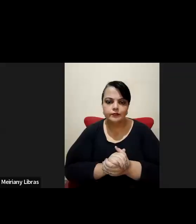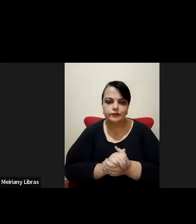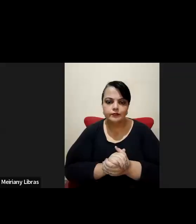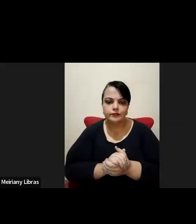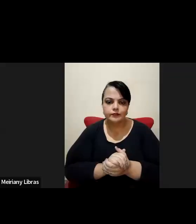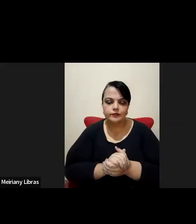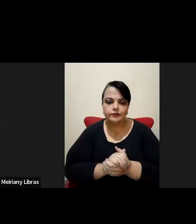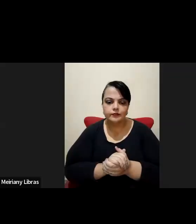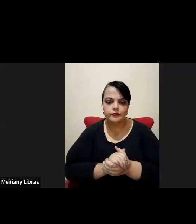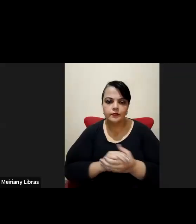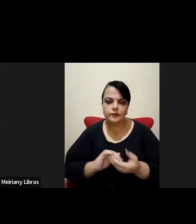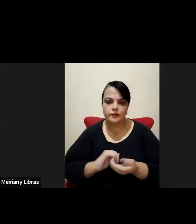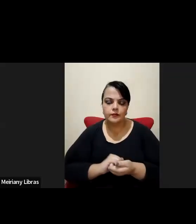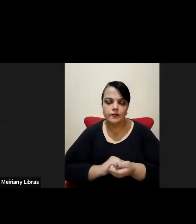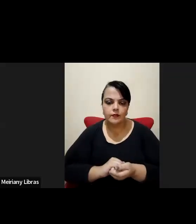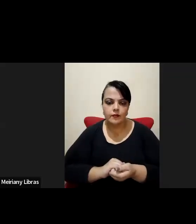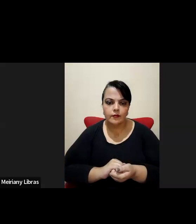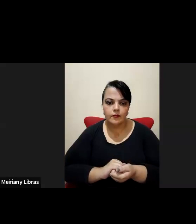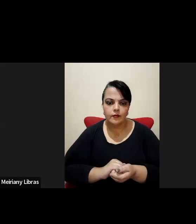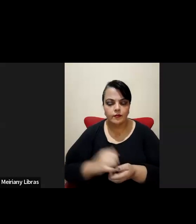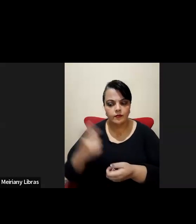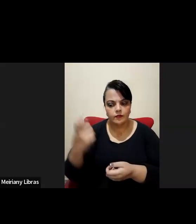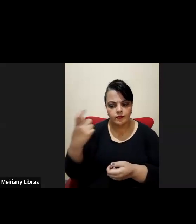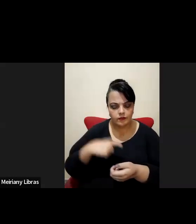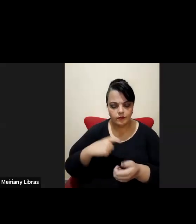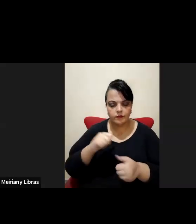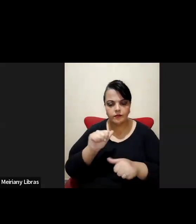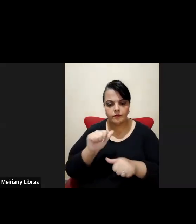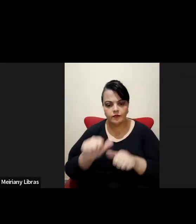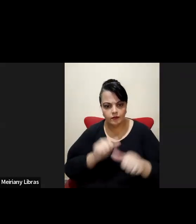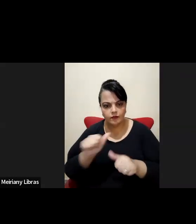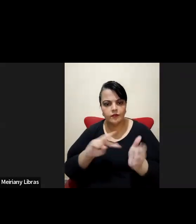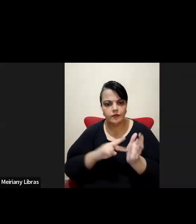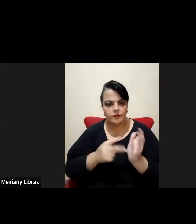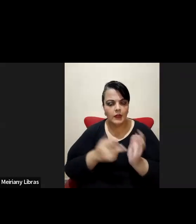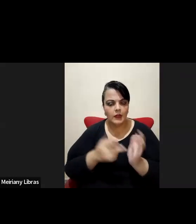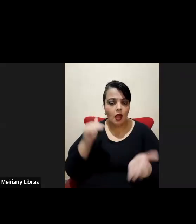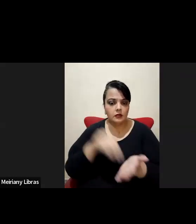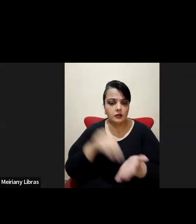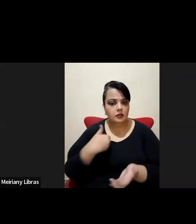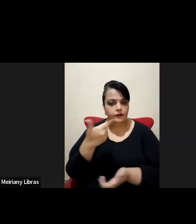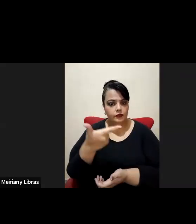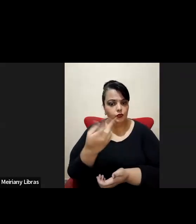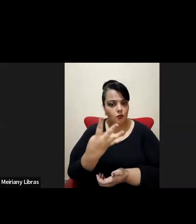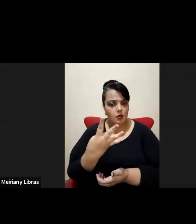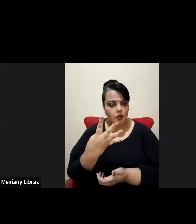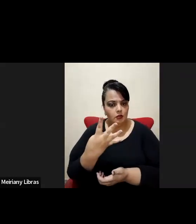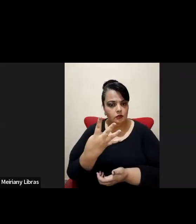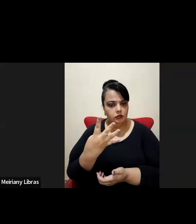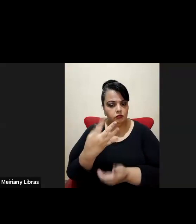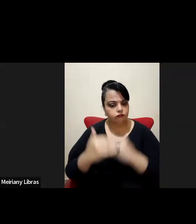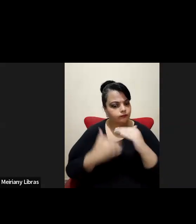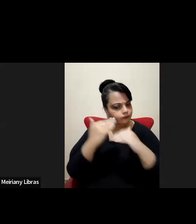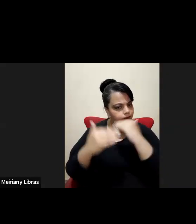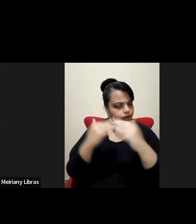desculpem, das entidades que definem a adolescência que vai até os 24 anos, pelo menos, né? Do ponto de desenvolvimento,